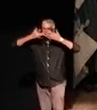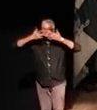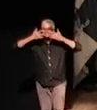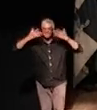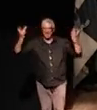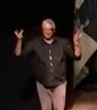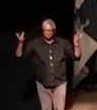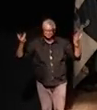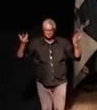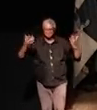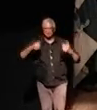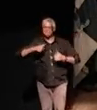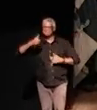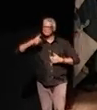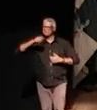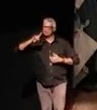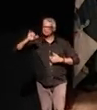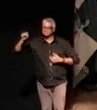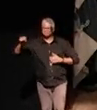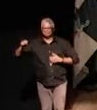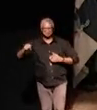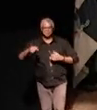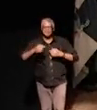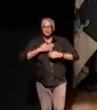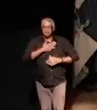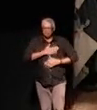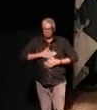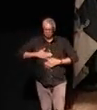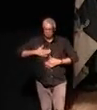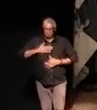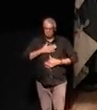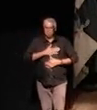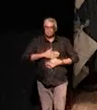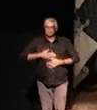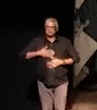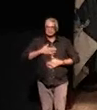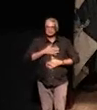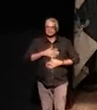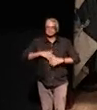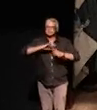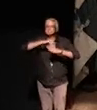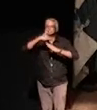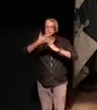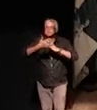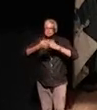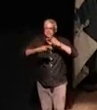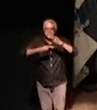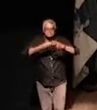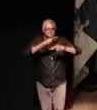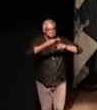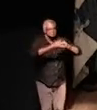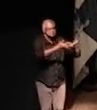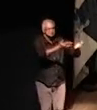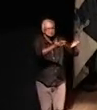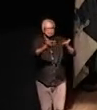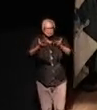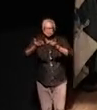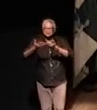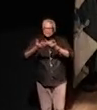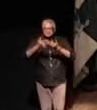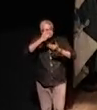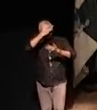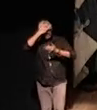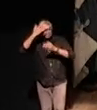teatran e é um prazer falar com né com essa plateia que tão diversa muito